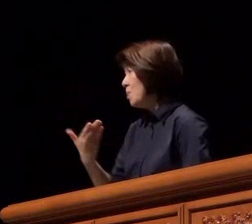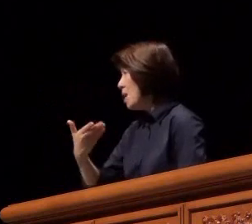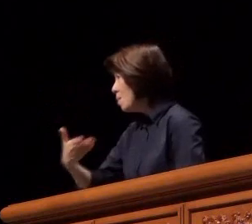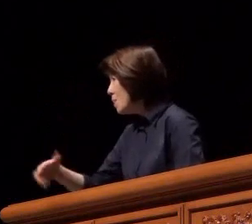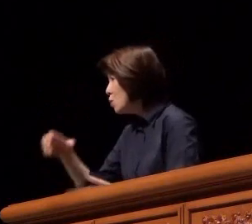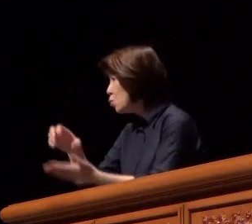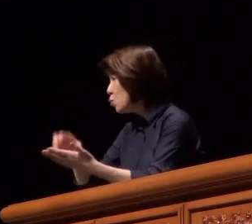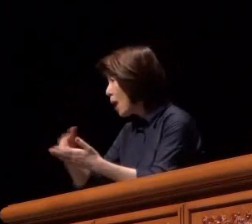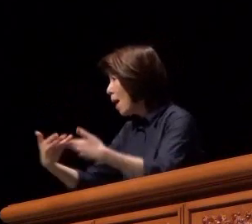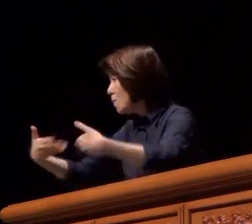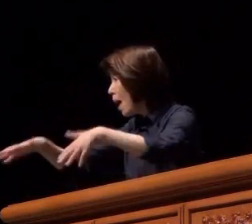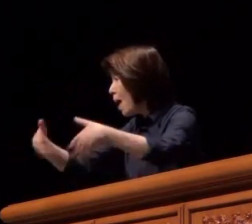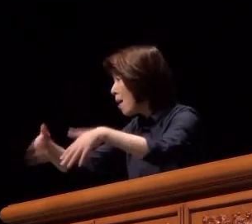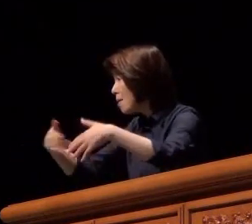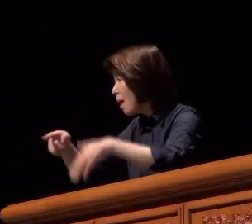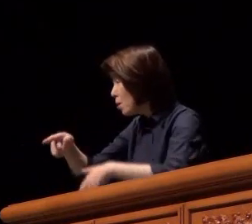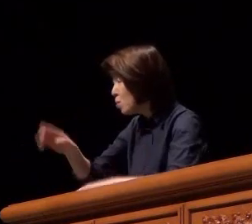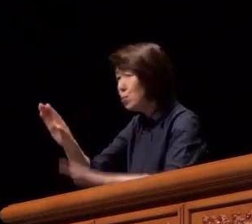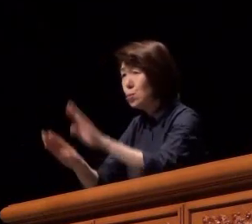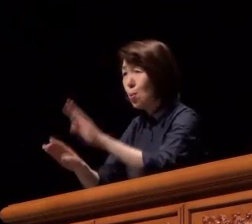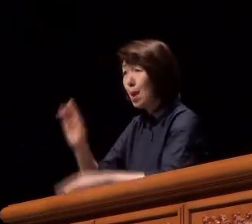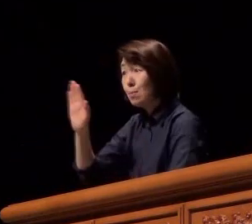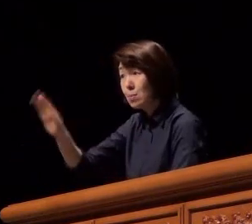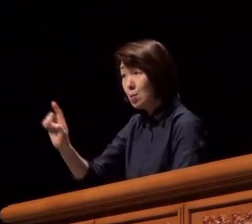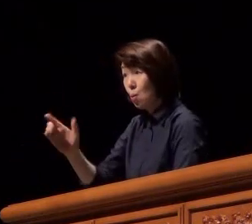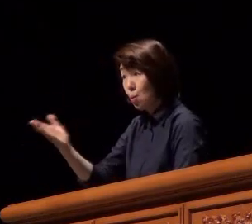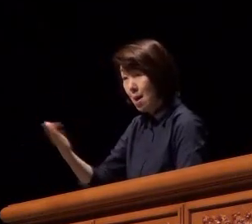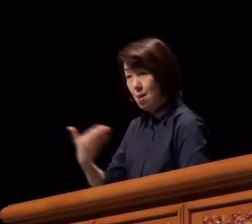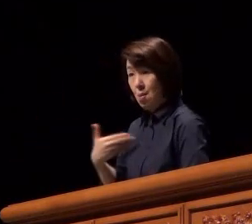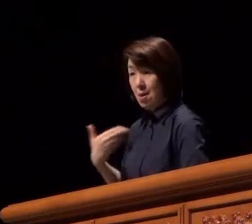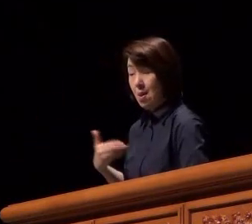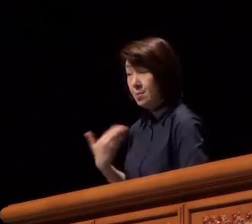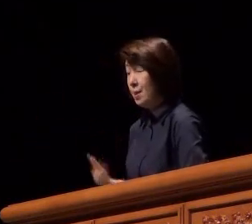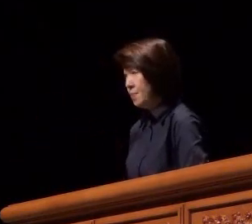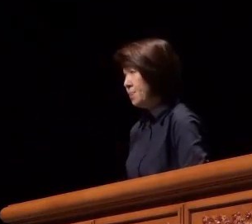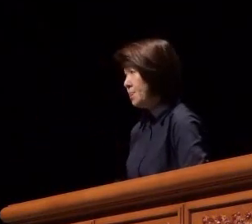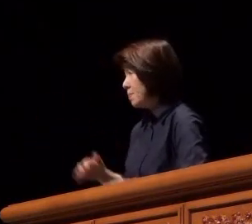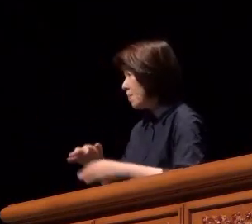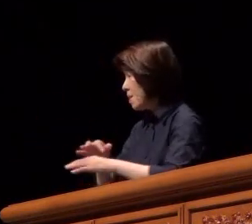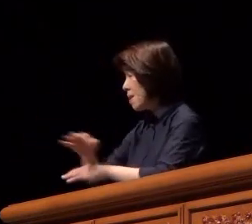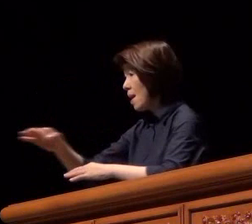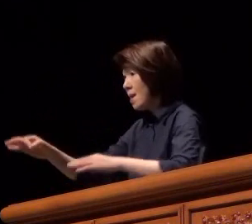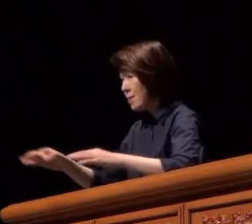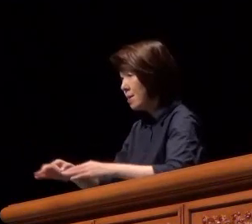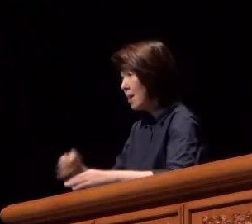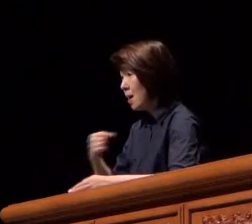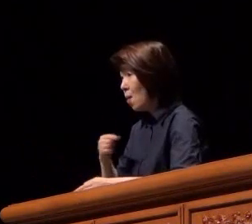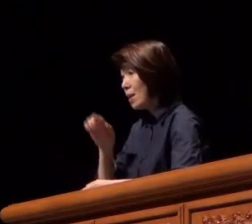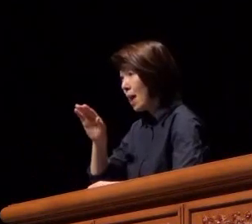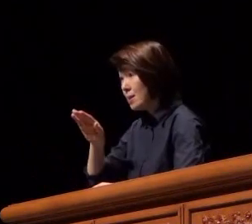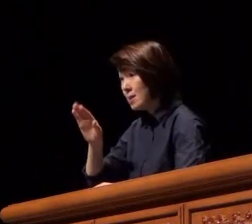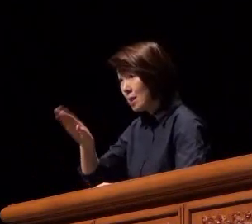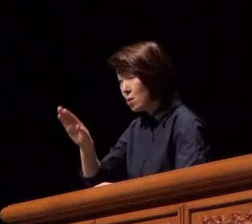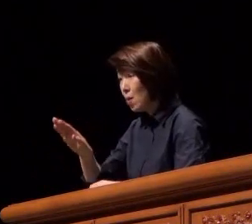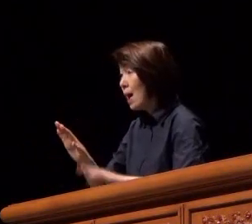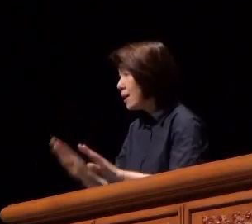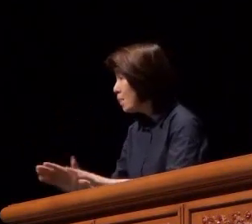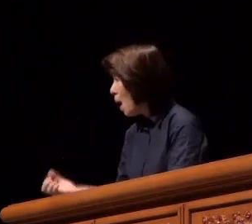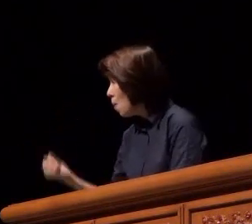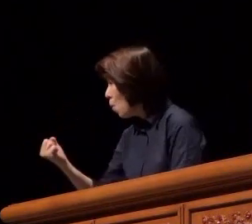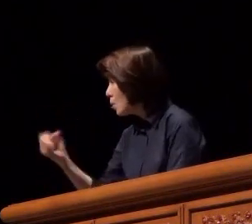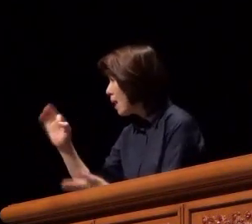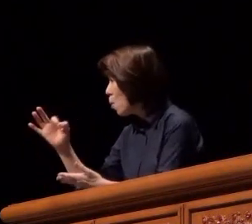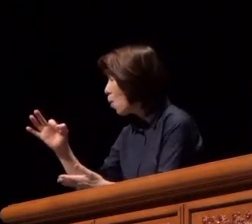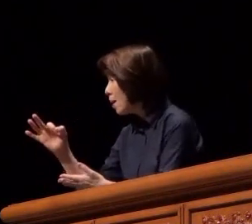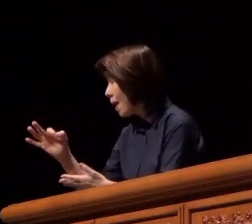ているという状態ですから分からないけれども、経済的に私たちはあと2年後に今持っているお金